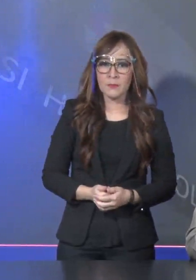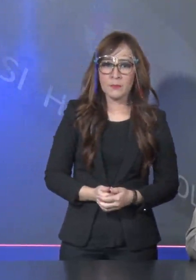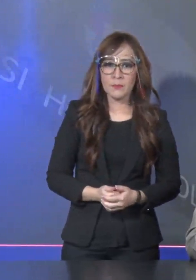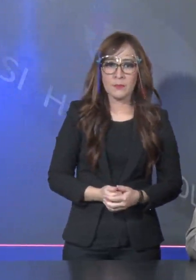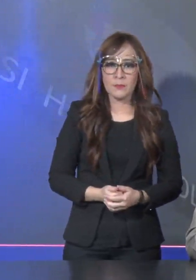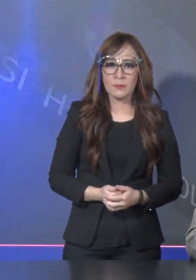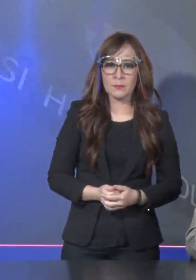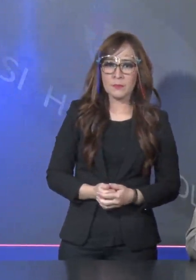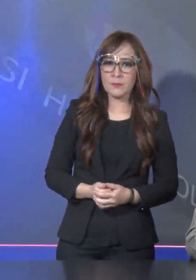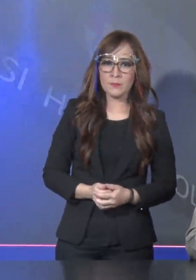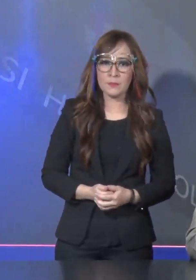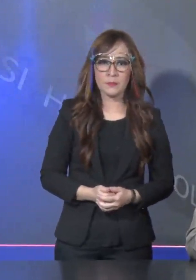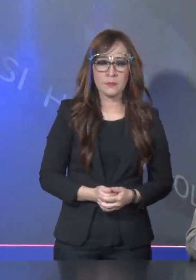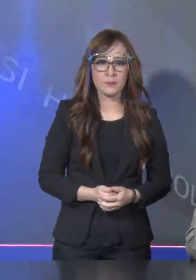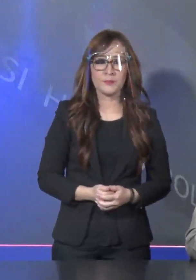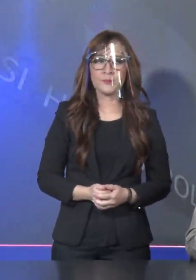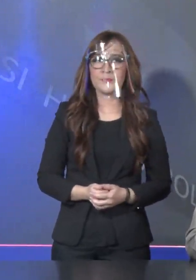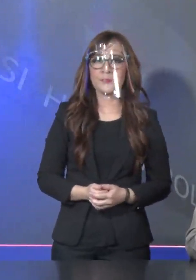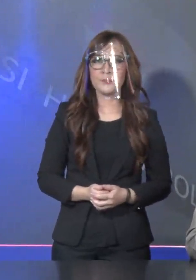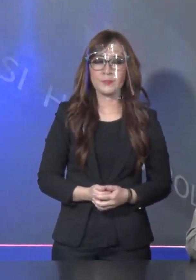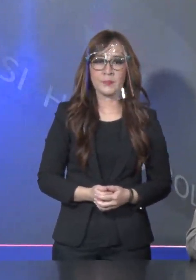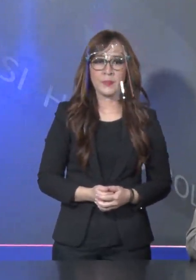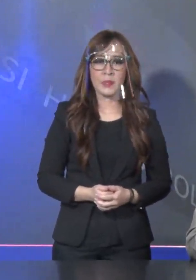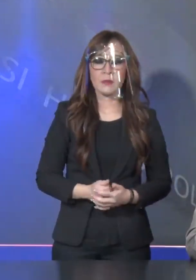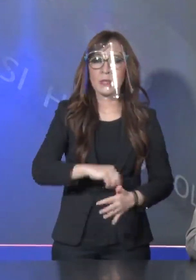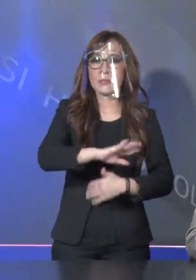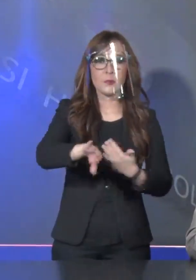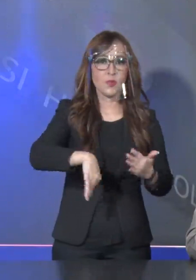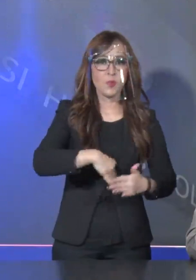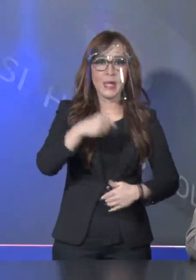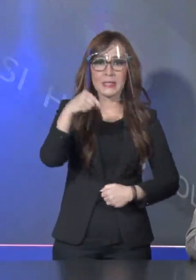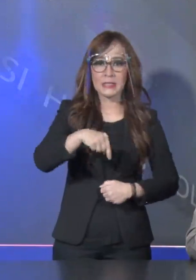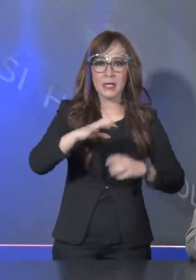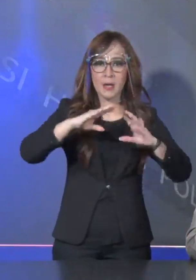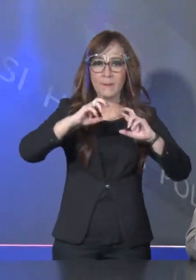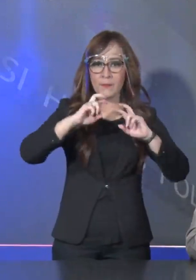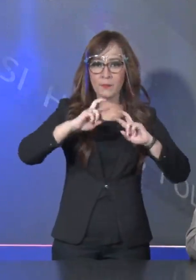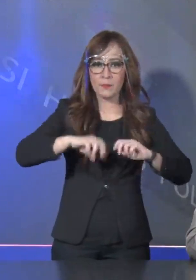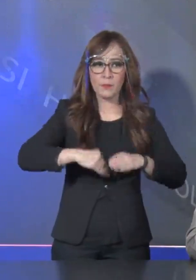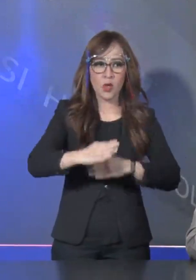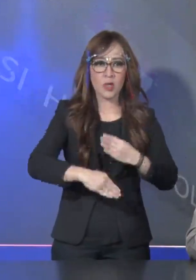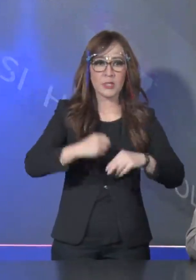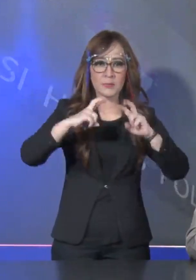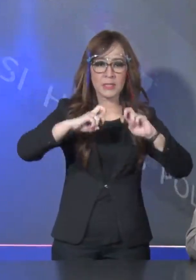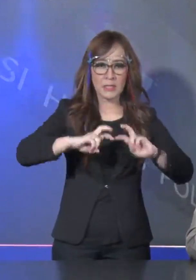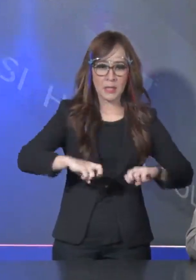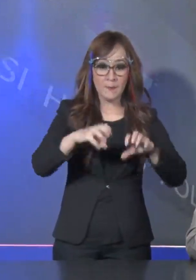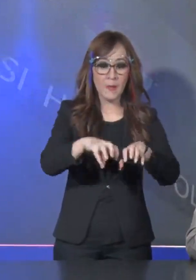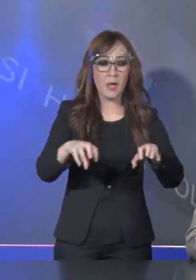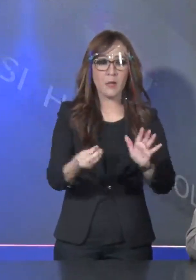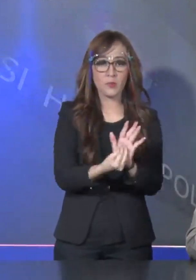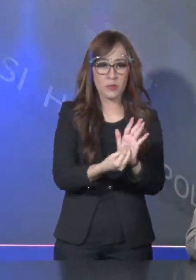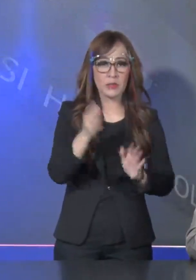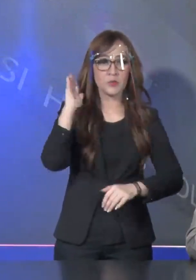bisa dipidanakan? Jadi semua dalam proses penyidikan, ya. Barang bukti sudah didapat oleh